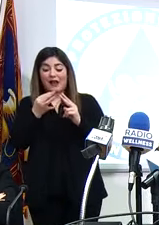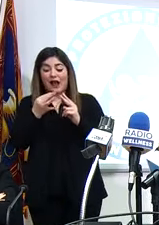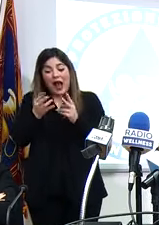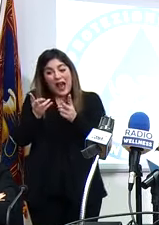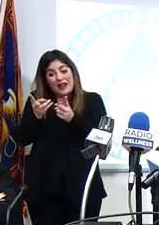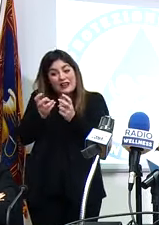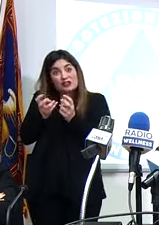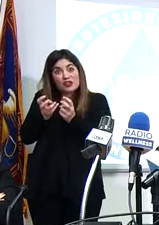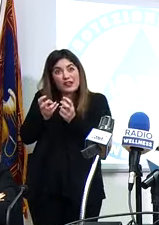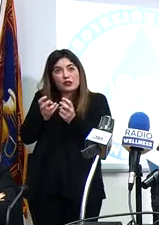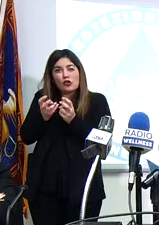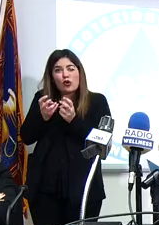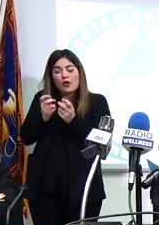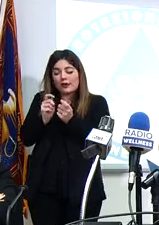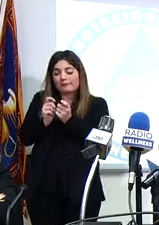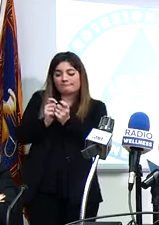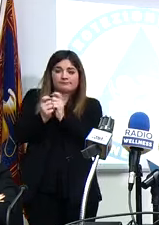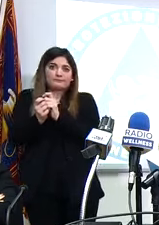mutazione,